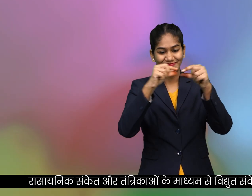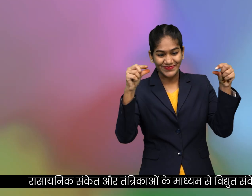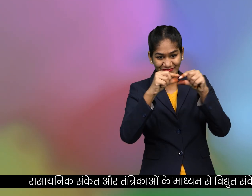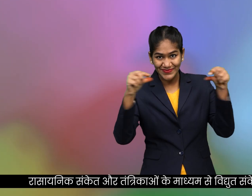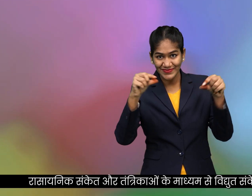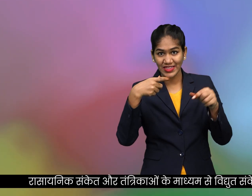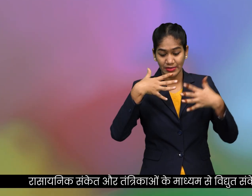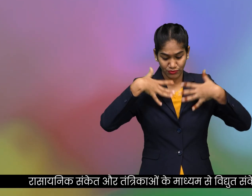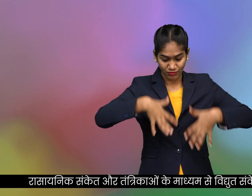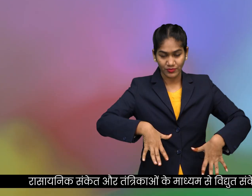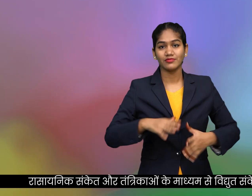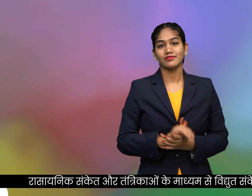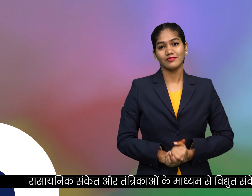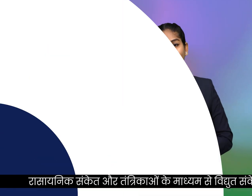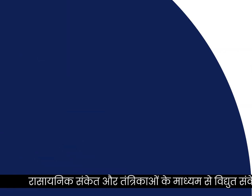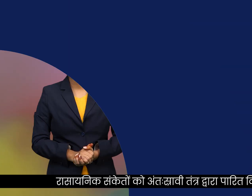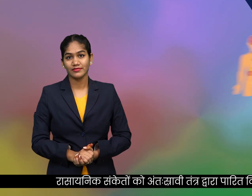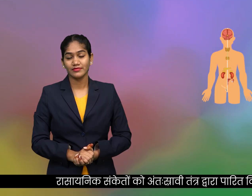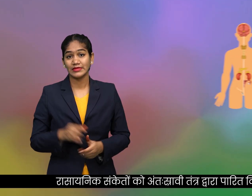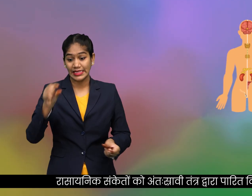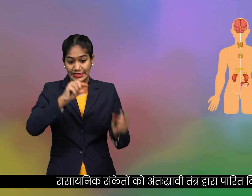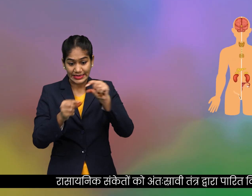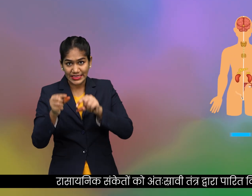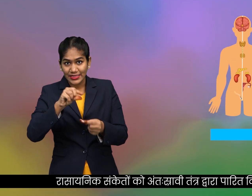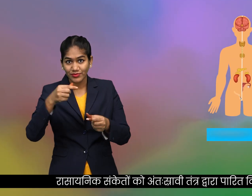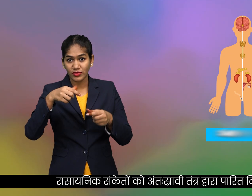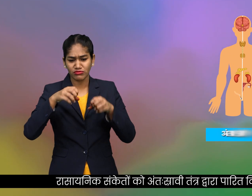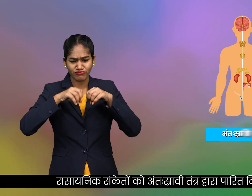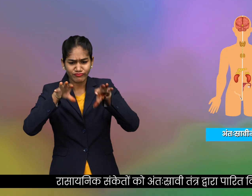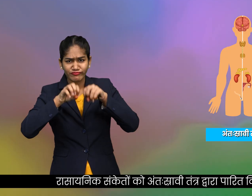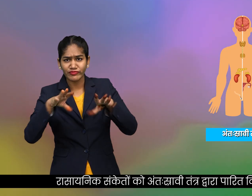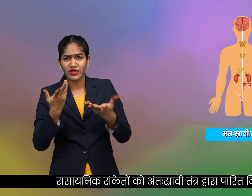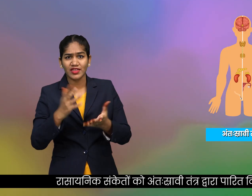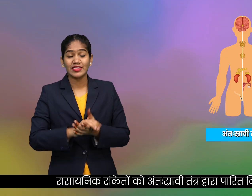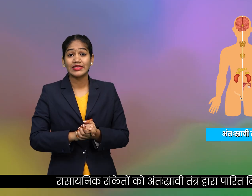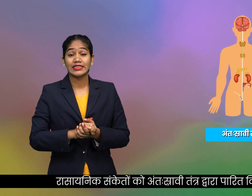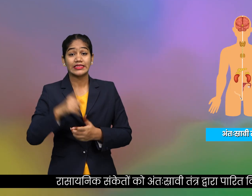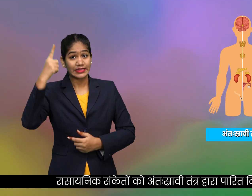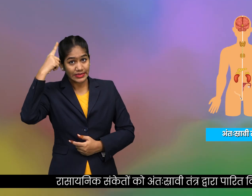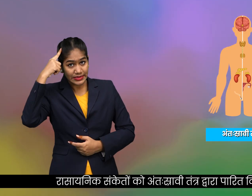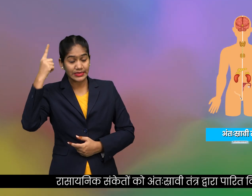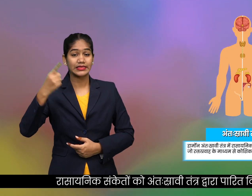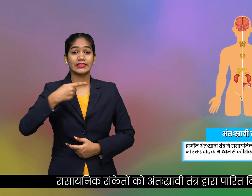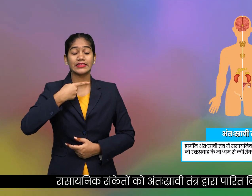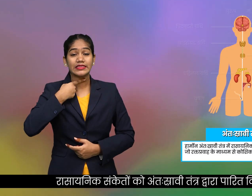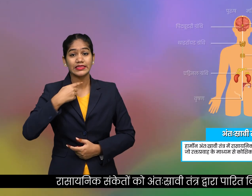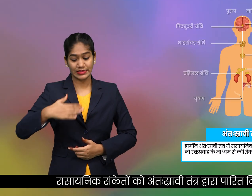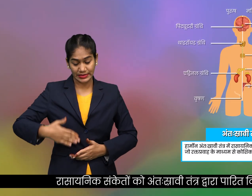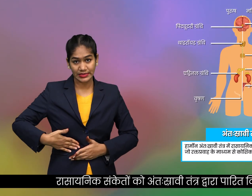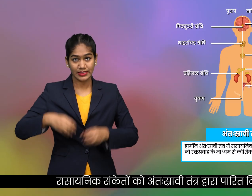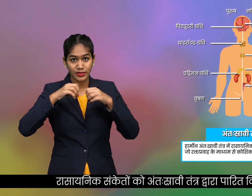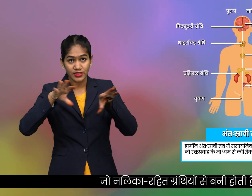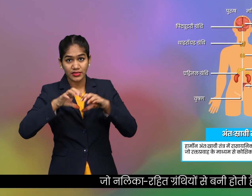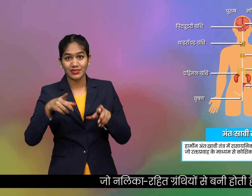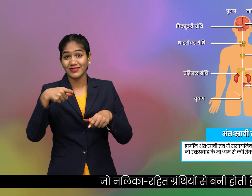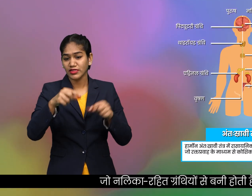संकेत भेजकर होता है। रासायनिक संकेतों को अंतःस्त्रवी तंत्र द्वारा पारित किया